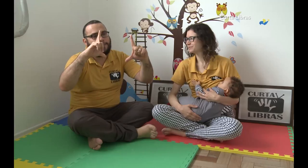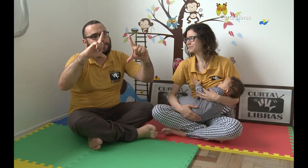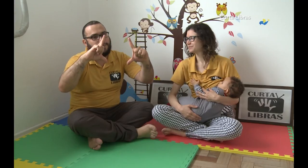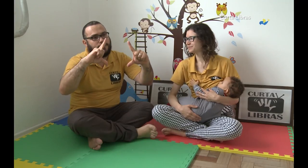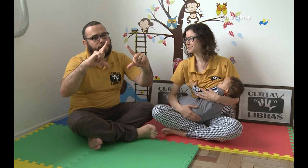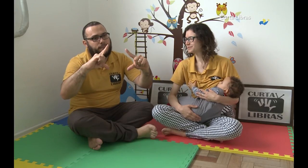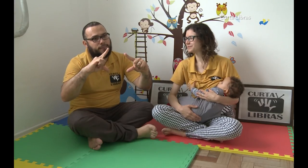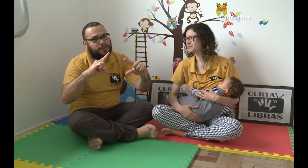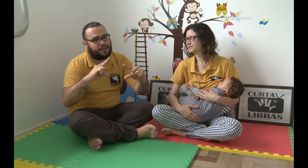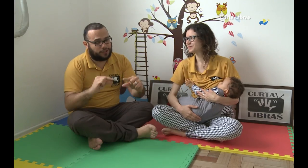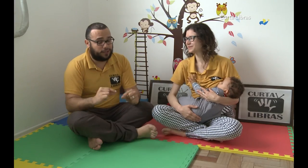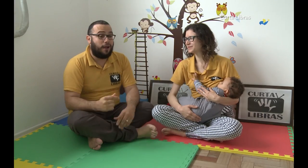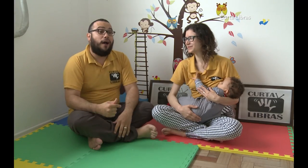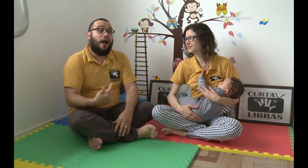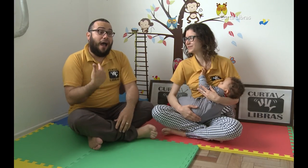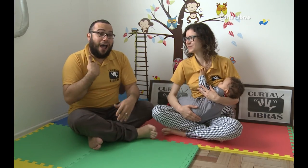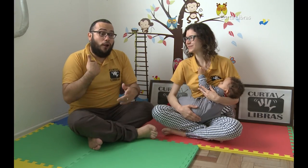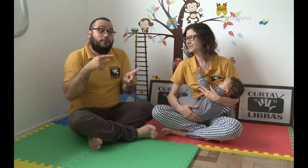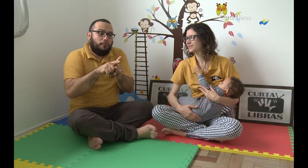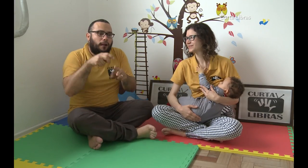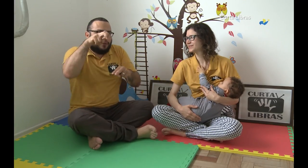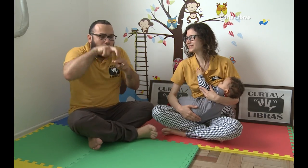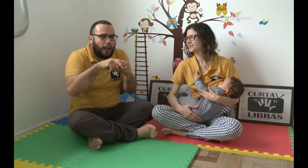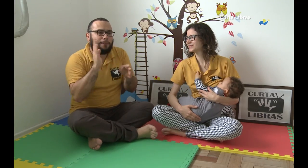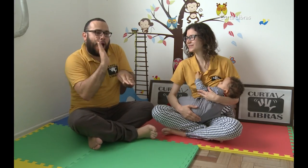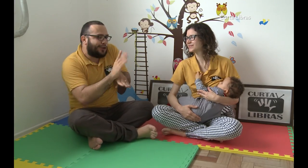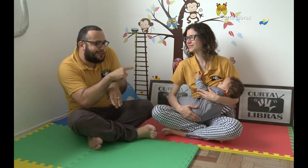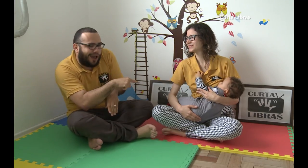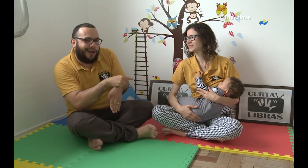Eu sentei perto dela Para ajudar Porque já estava preparado